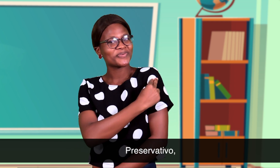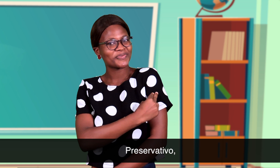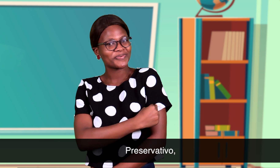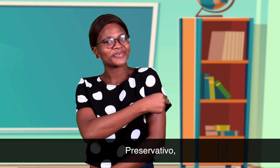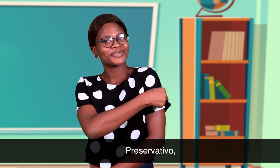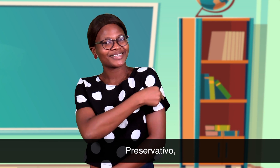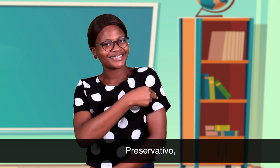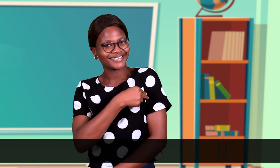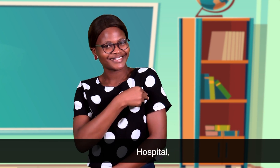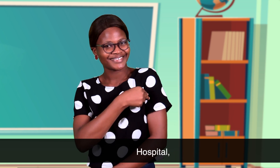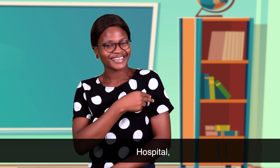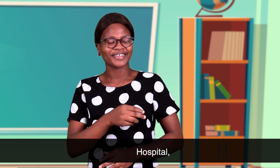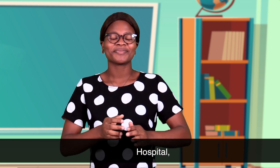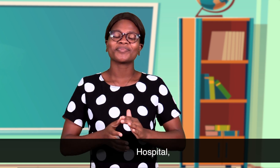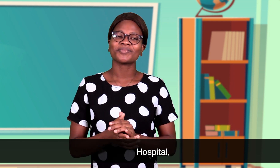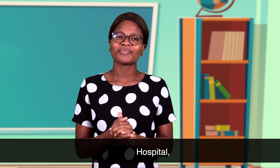Preservativo.